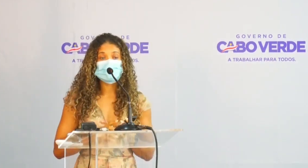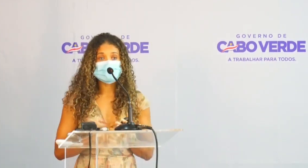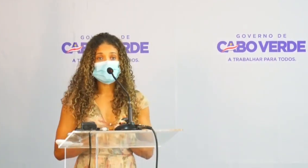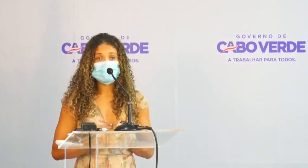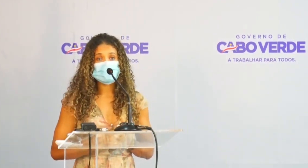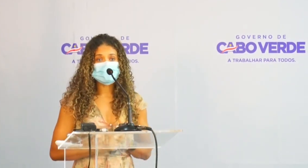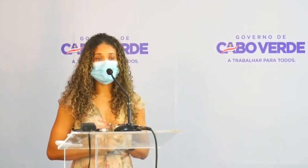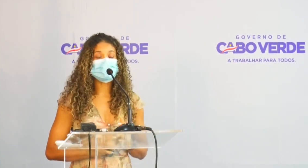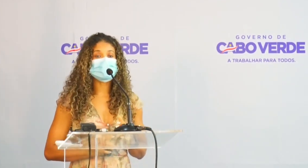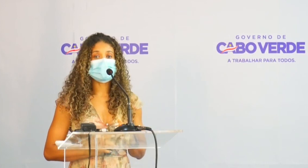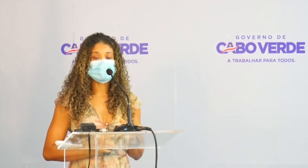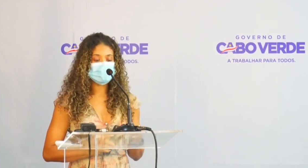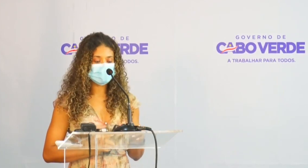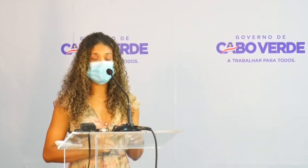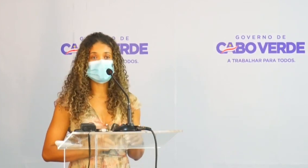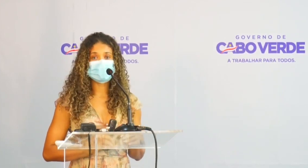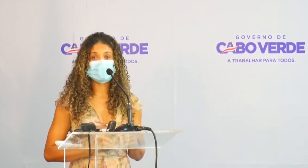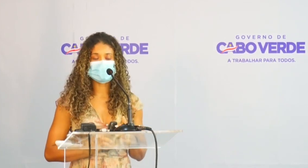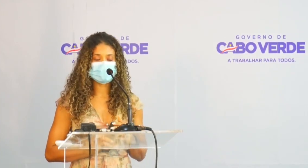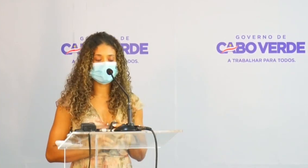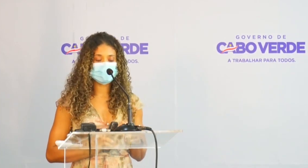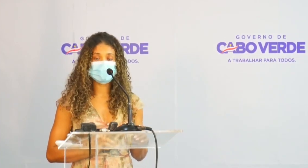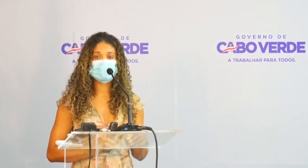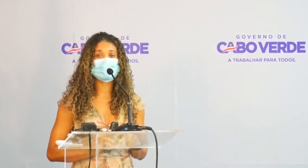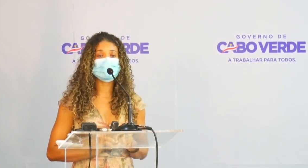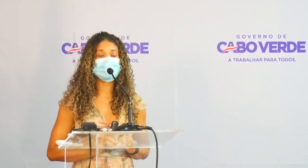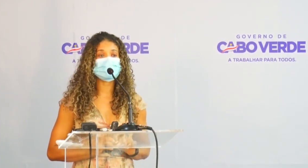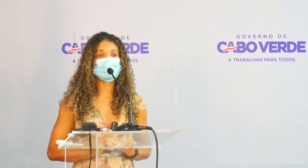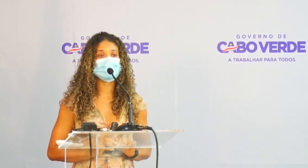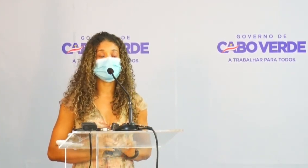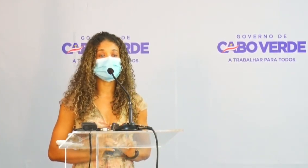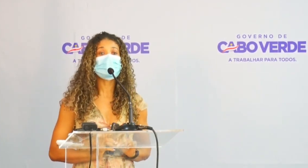Agradecemos a comunicação do Sr. Primeiro-Ministro e Chefe do Governo, Dr. José